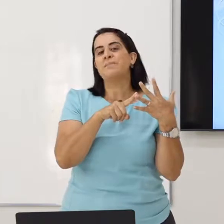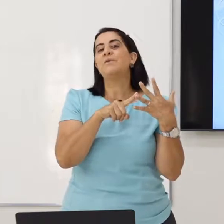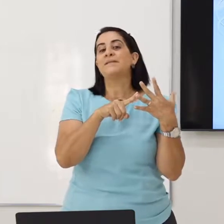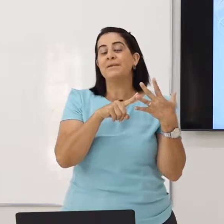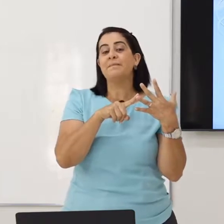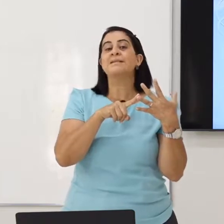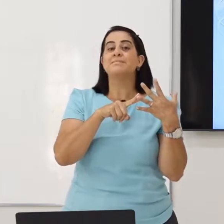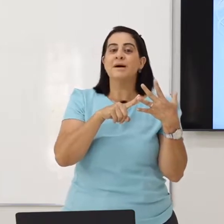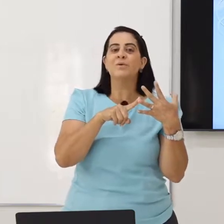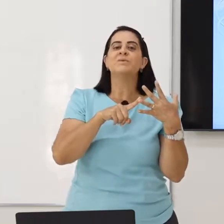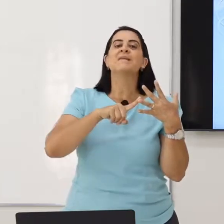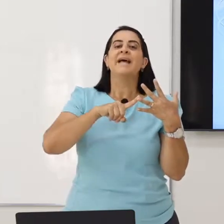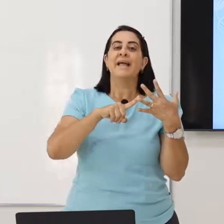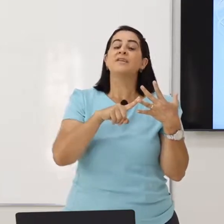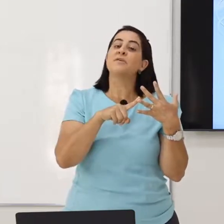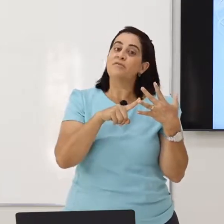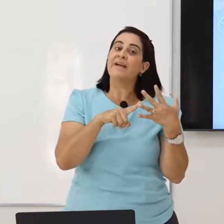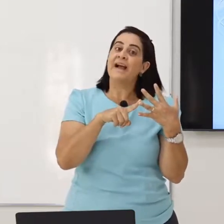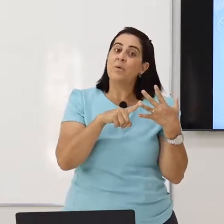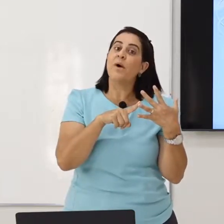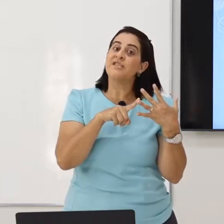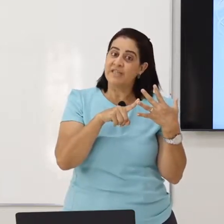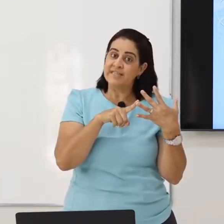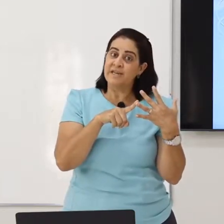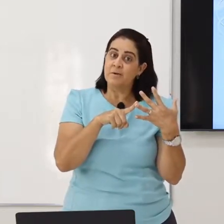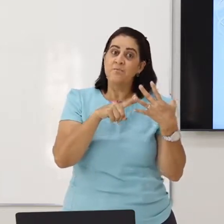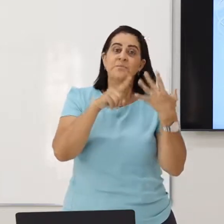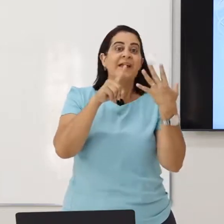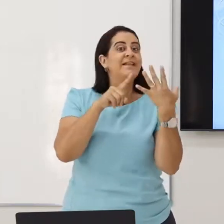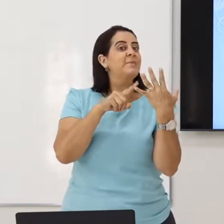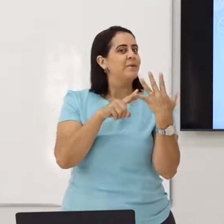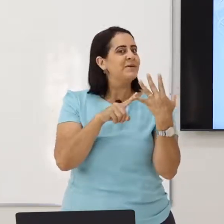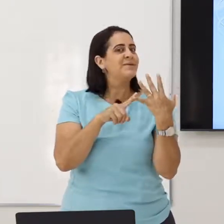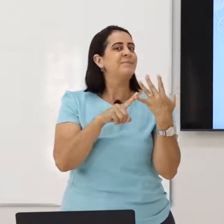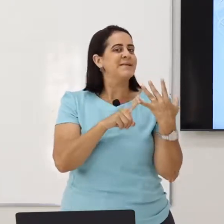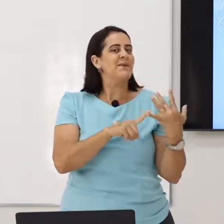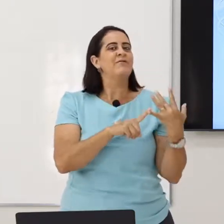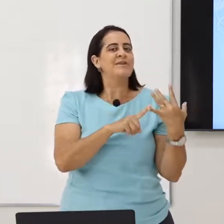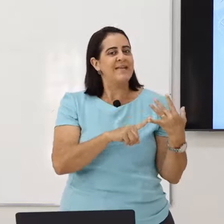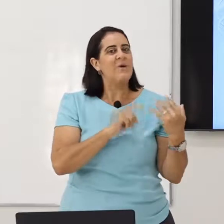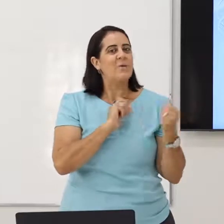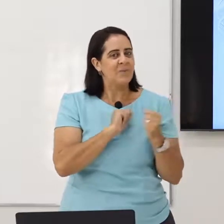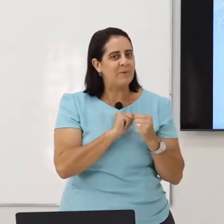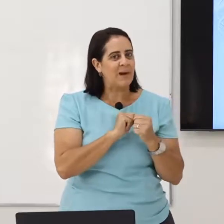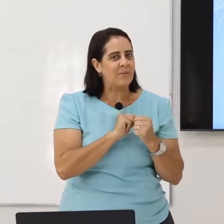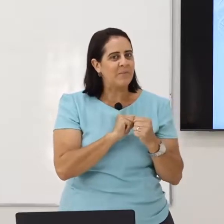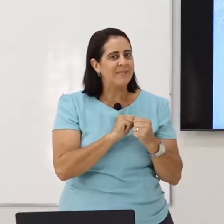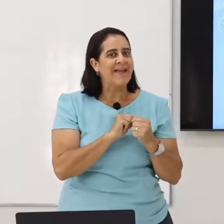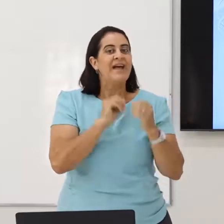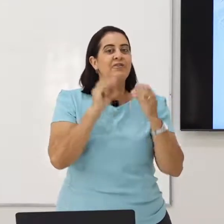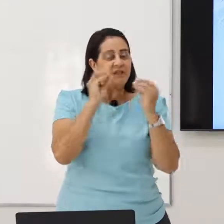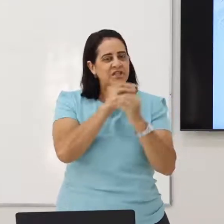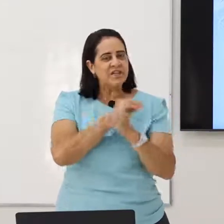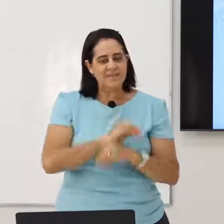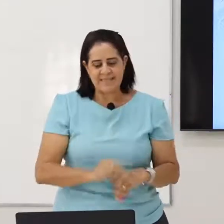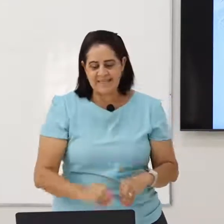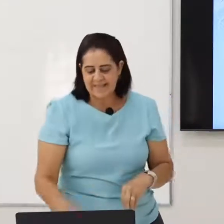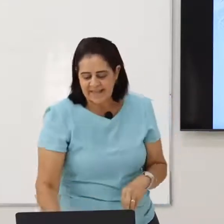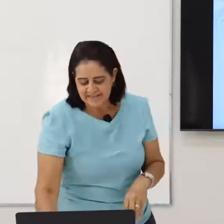palmas das minhas mãos elas vão ficar com a direção e depois expressão facial corporal. Fechando essa ideia,